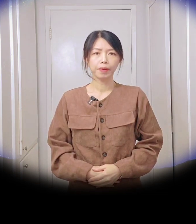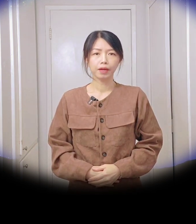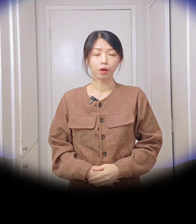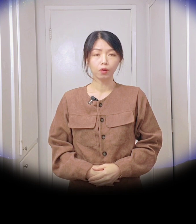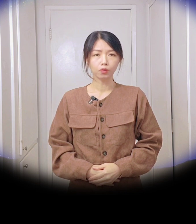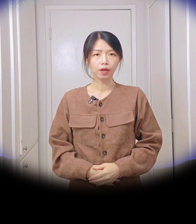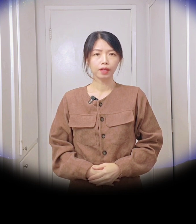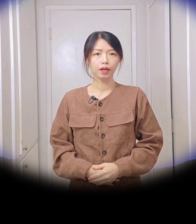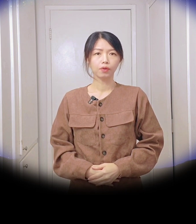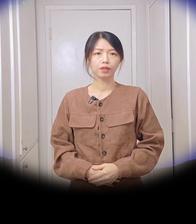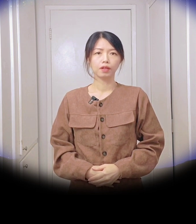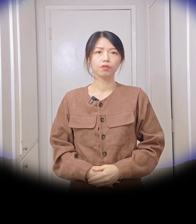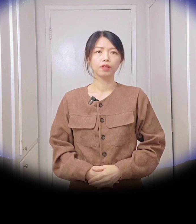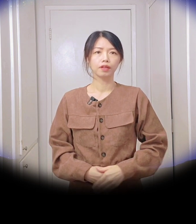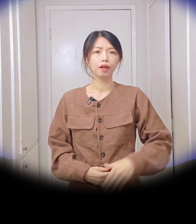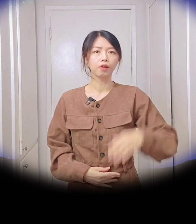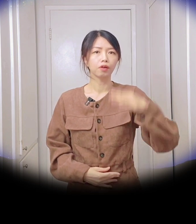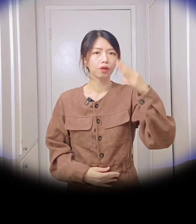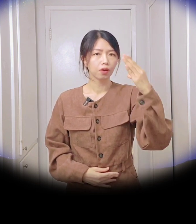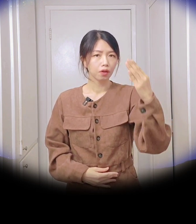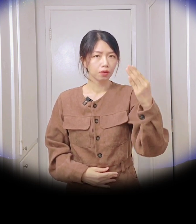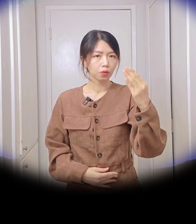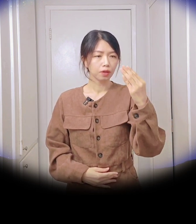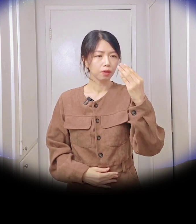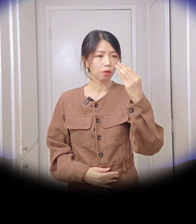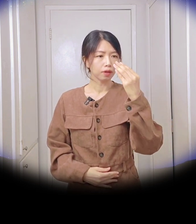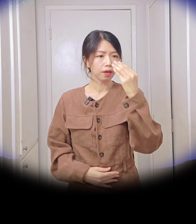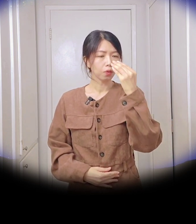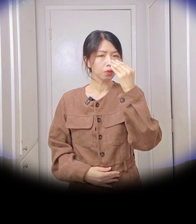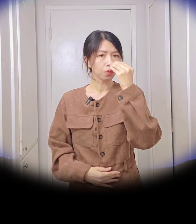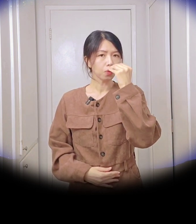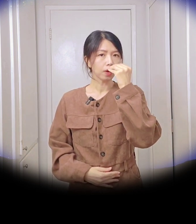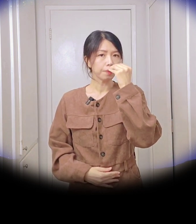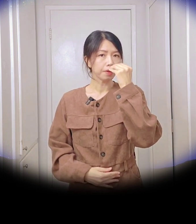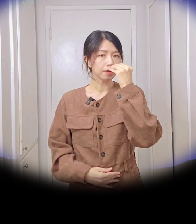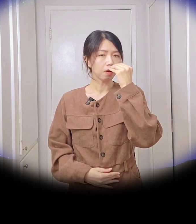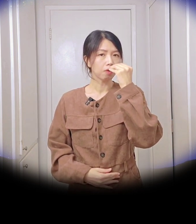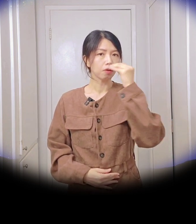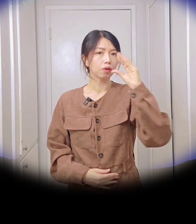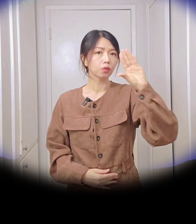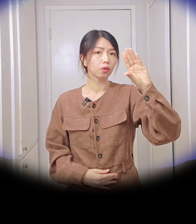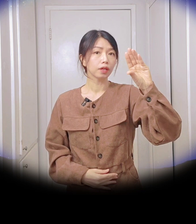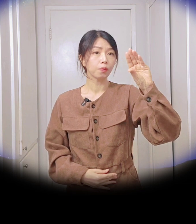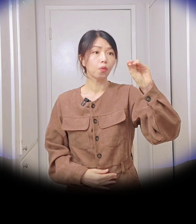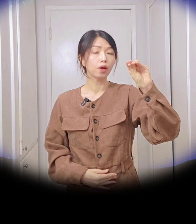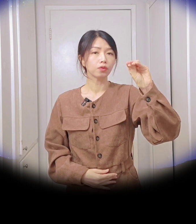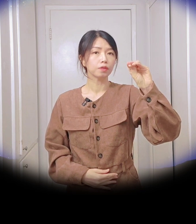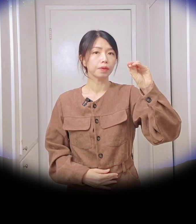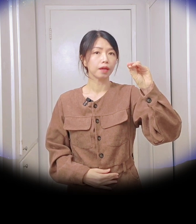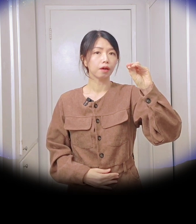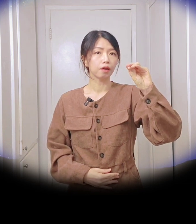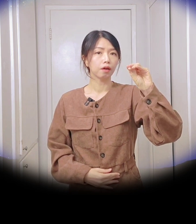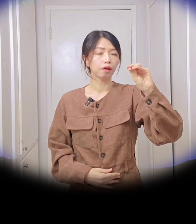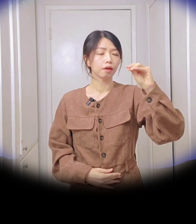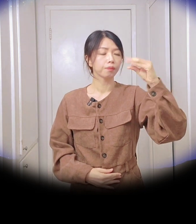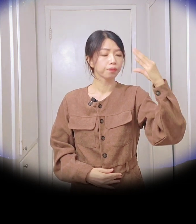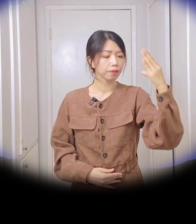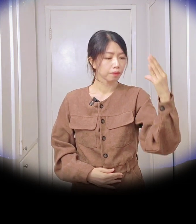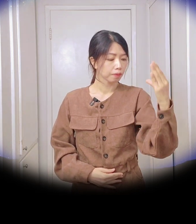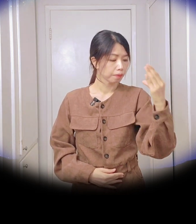거룩한 밤에 거룩하다라고 한 뒤의 수어는요. 손을 이렇게 코 쪽으로 가면서 손을 이렇게 모아주시면 돼요.